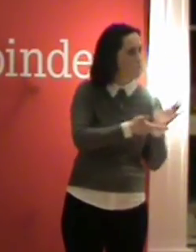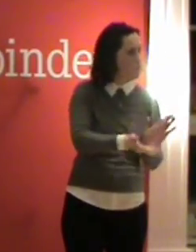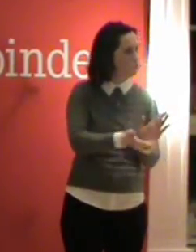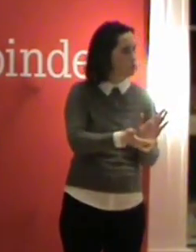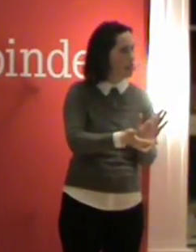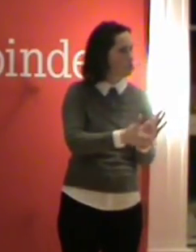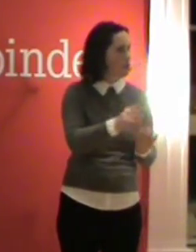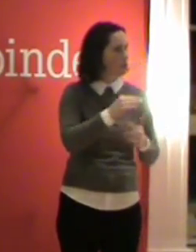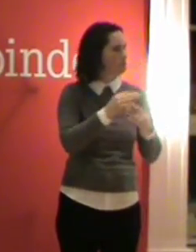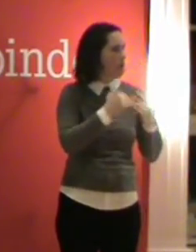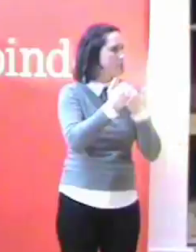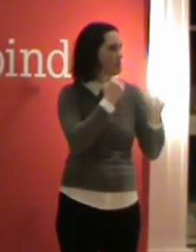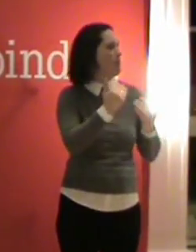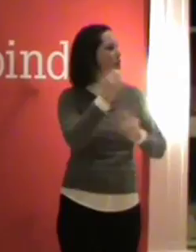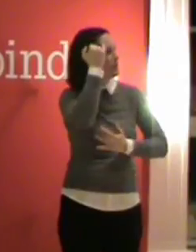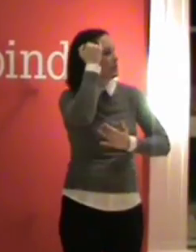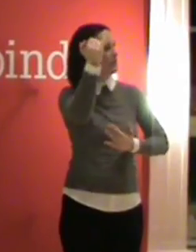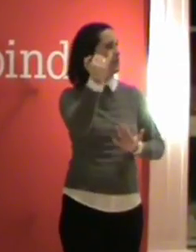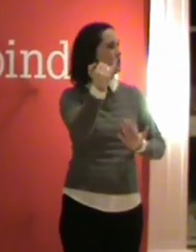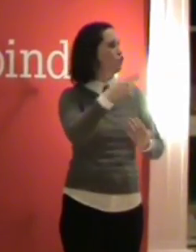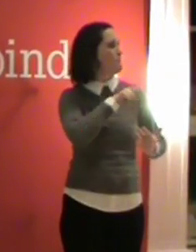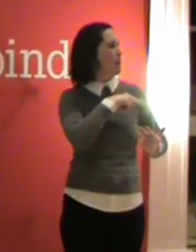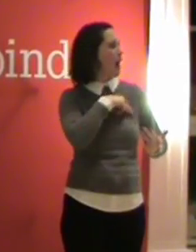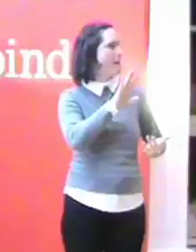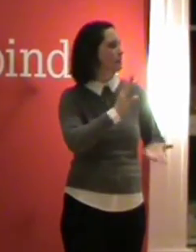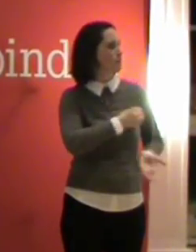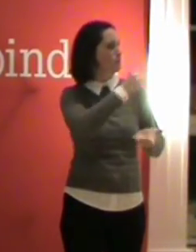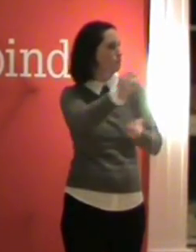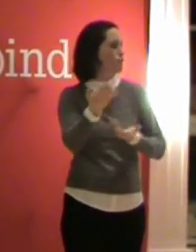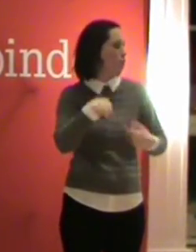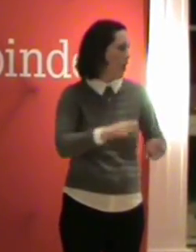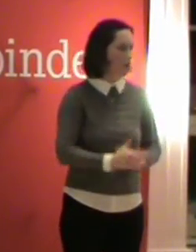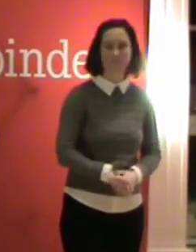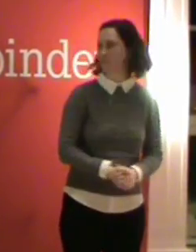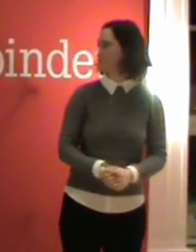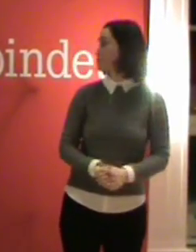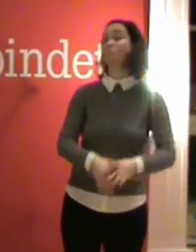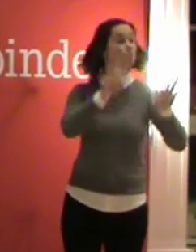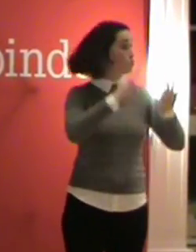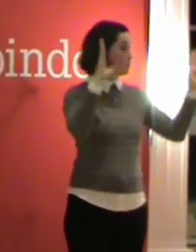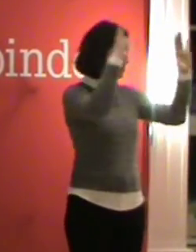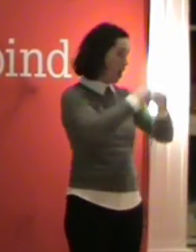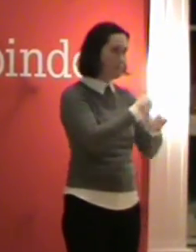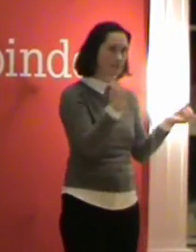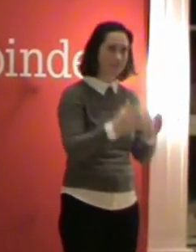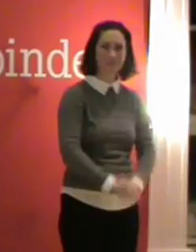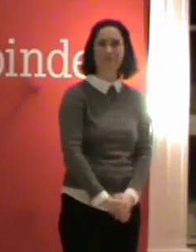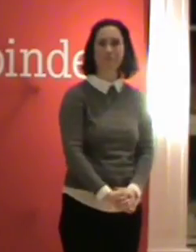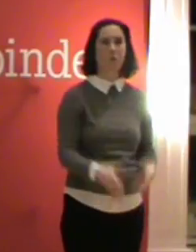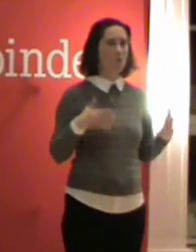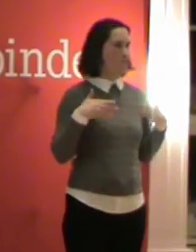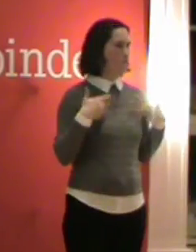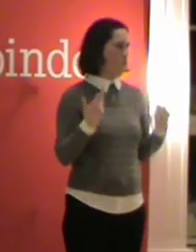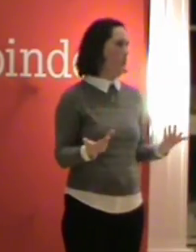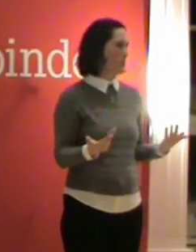gleich sagen, wie eigentlich die Idee entstanden ist, diesen Preis auszuloben. Schönen guten Abend. Ich freue